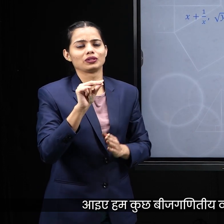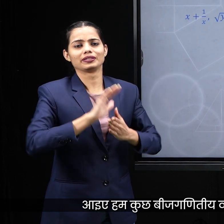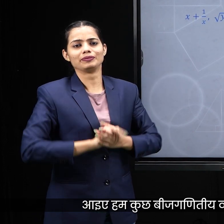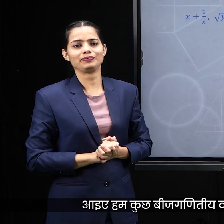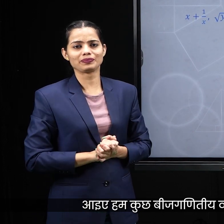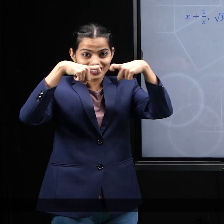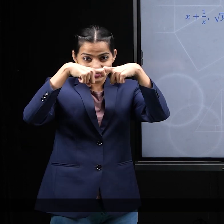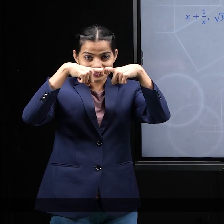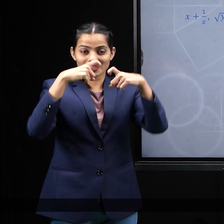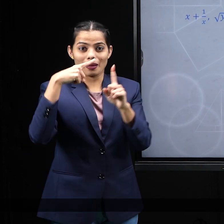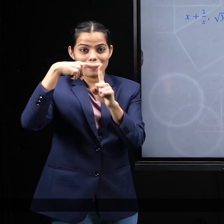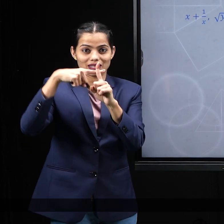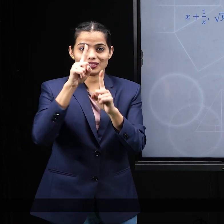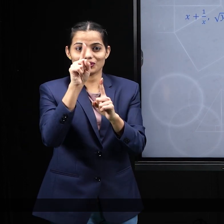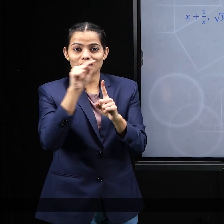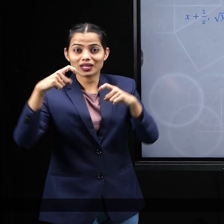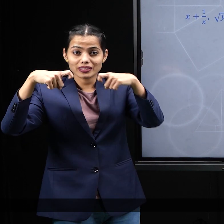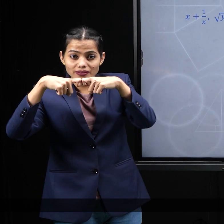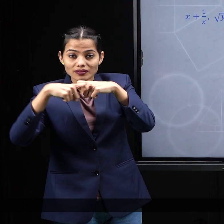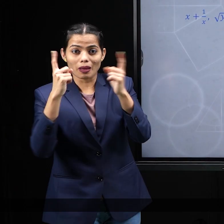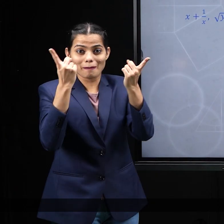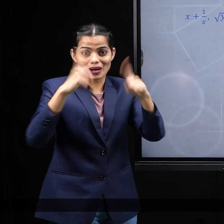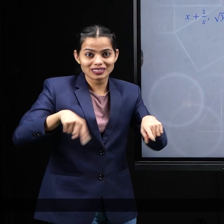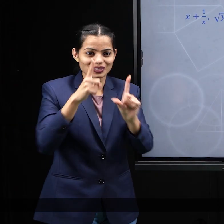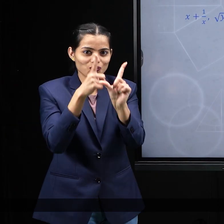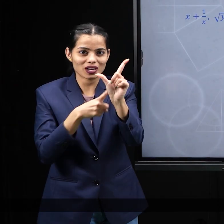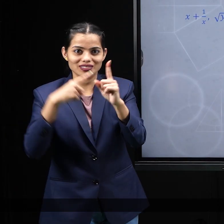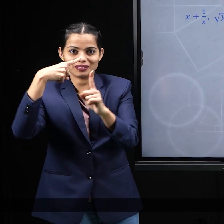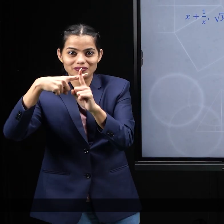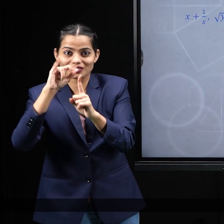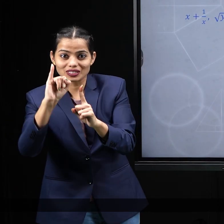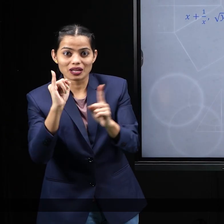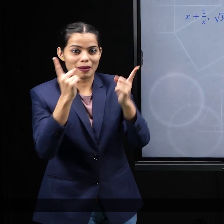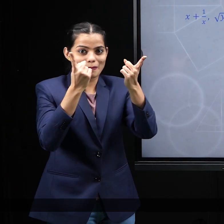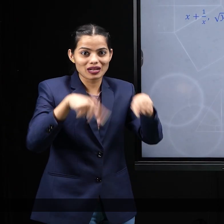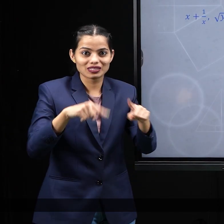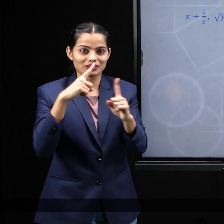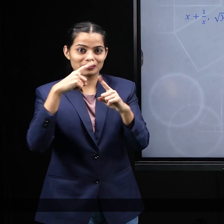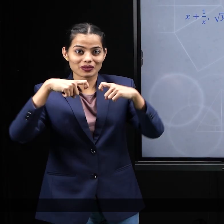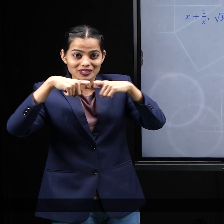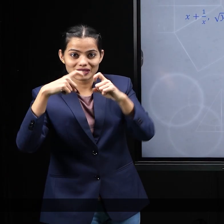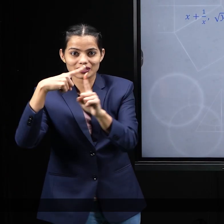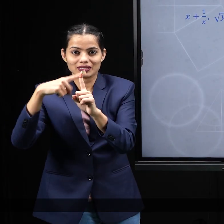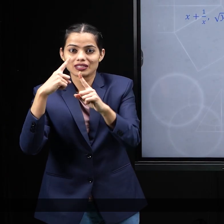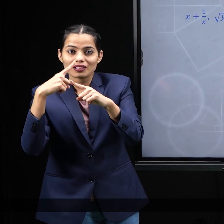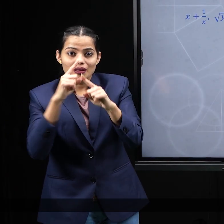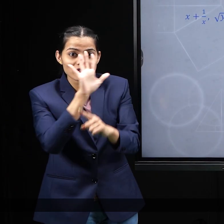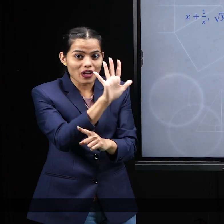नहीं। x + 1/x, √y + 6, 3 √x